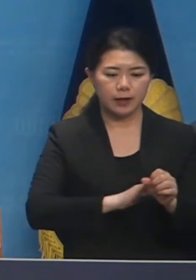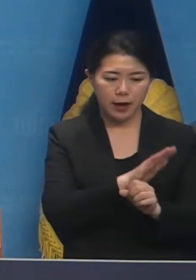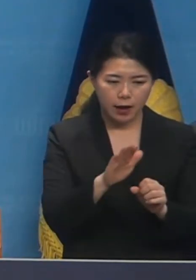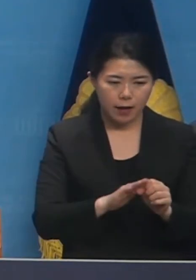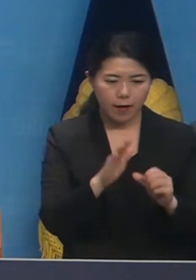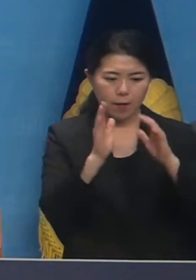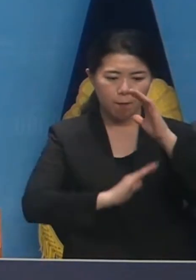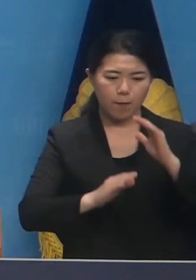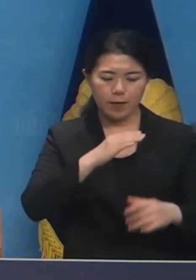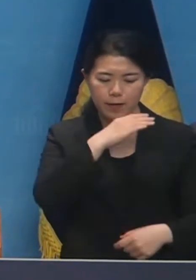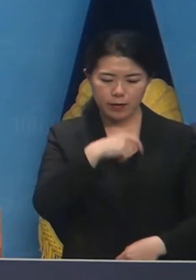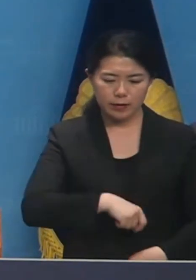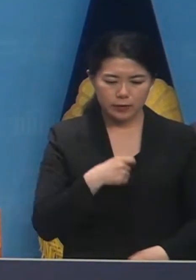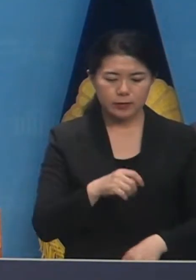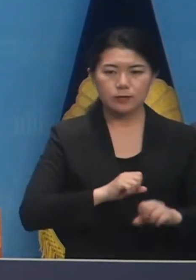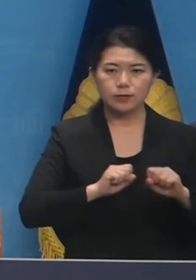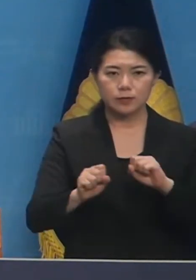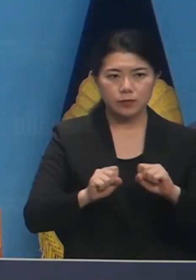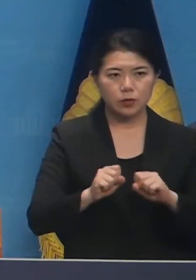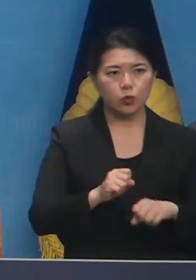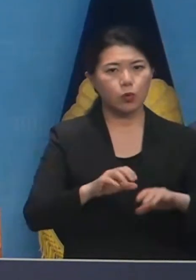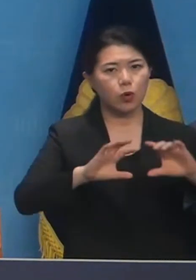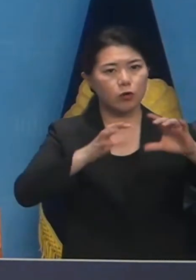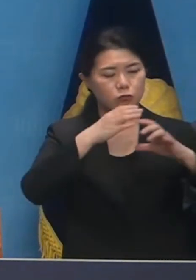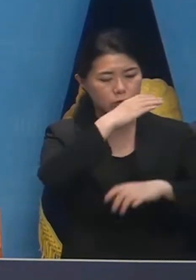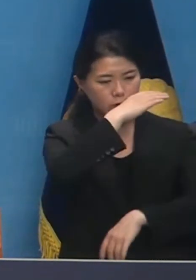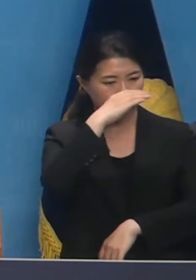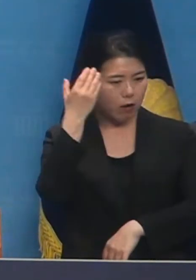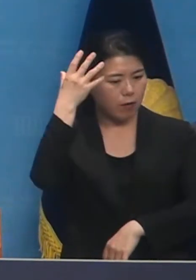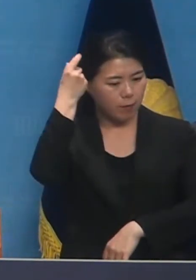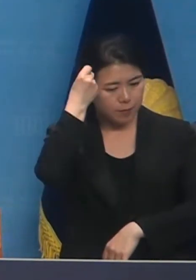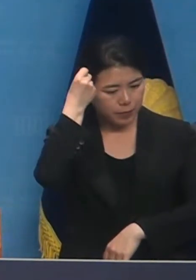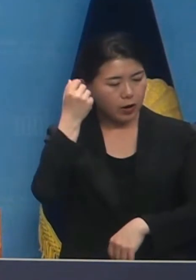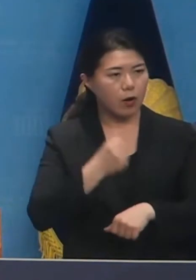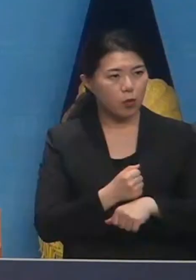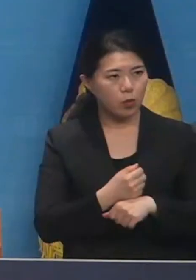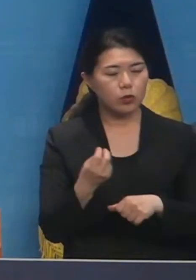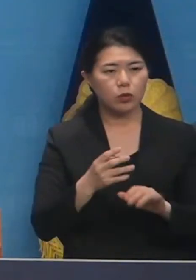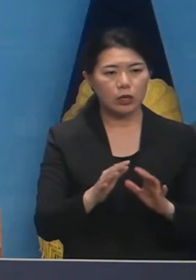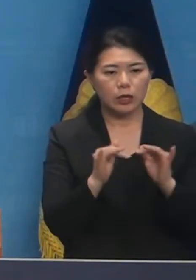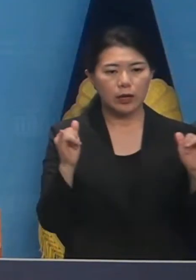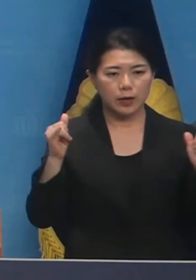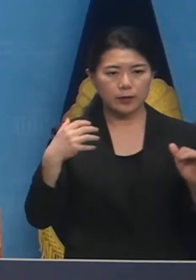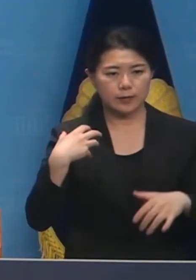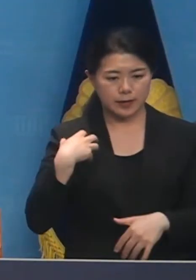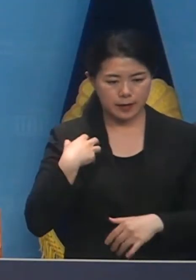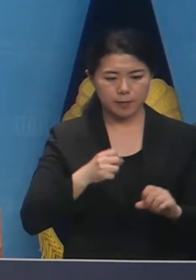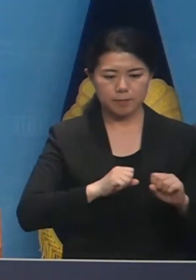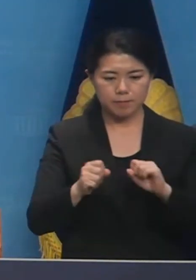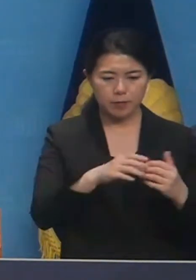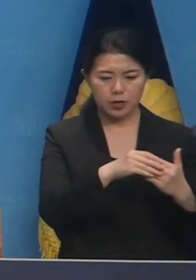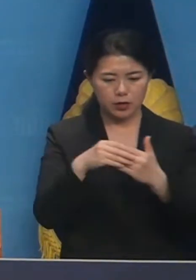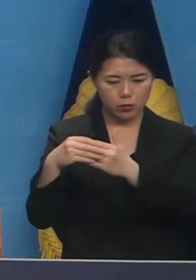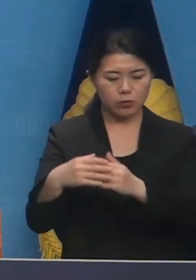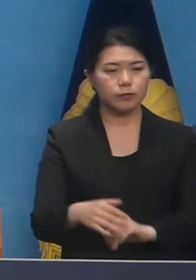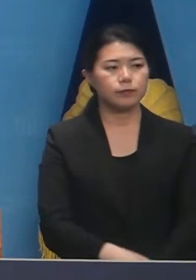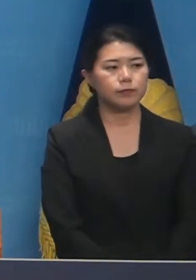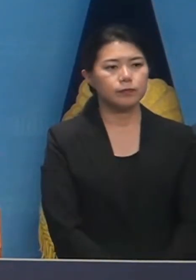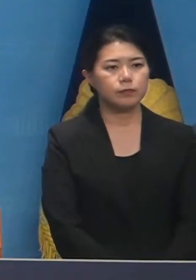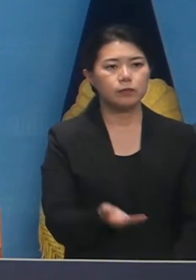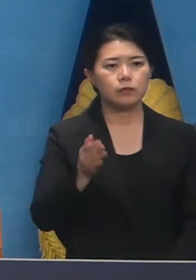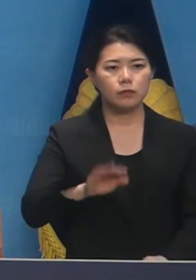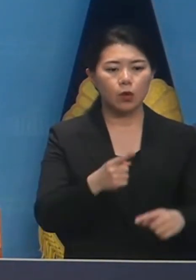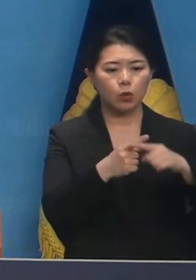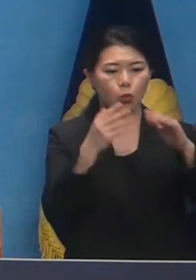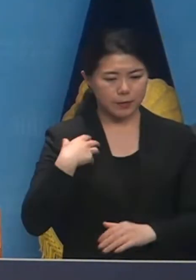사랑과 공의를 실천하여 바른 국가관을 심어주며 인간의 본분을 다하도록 인도함에 있다.